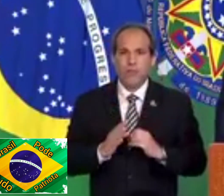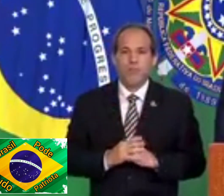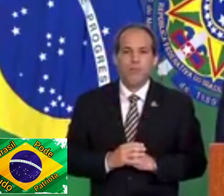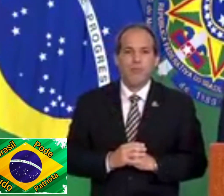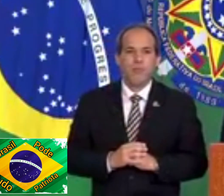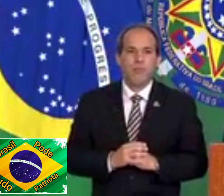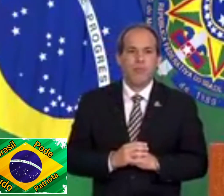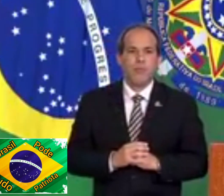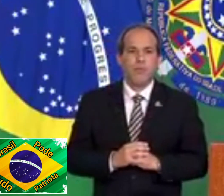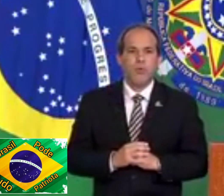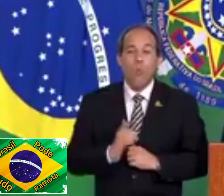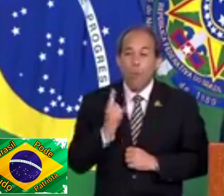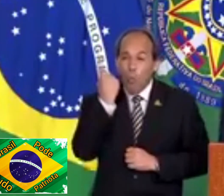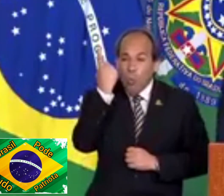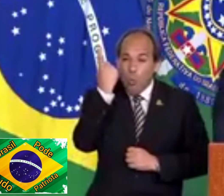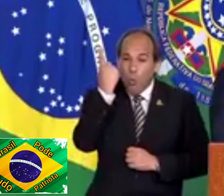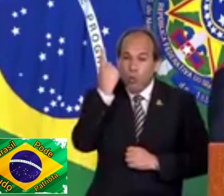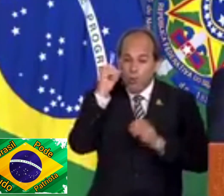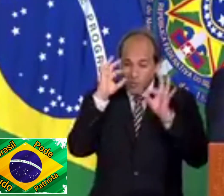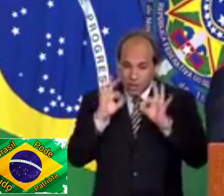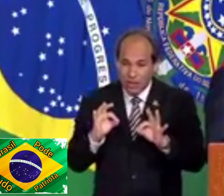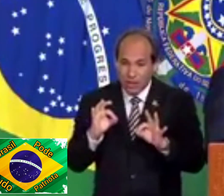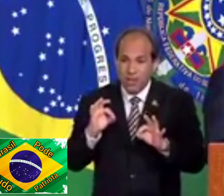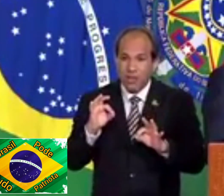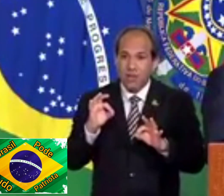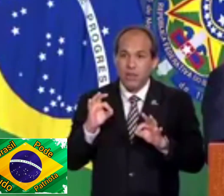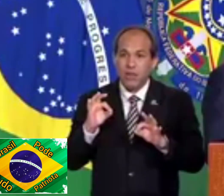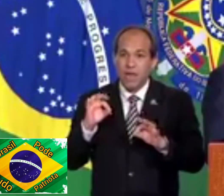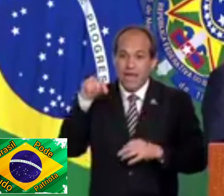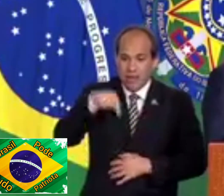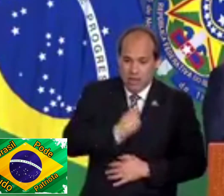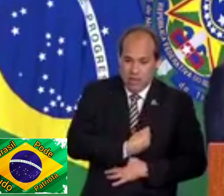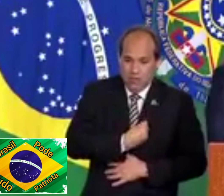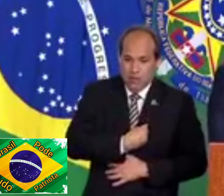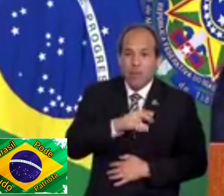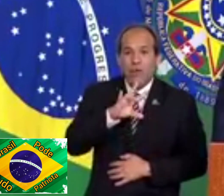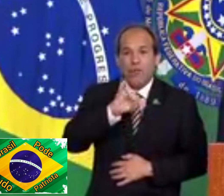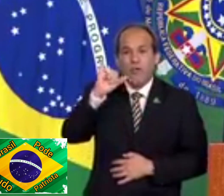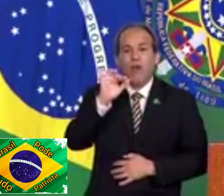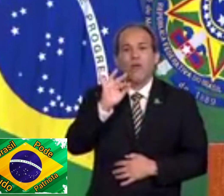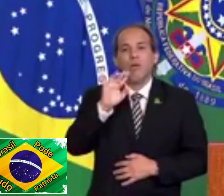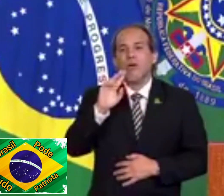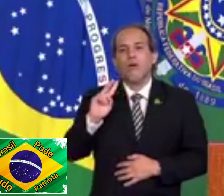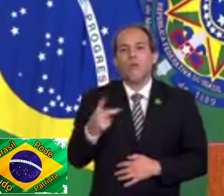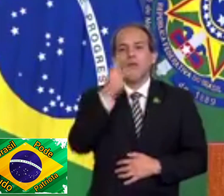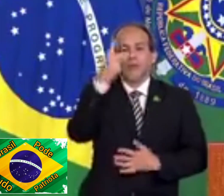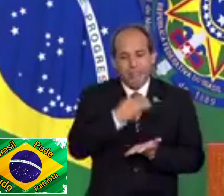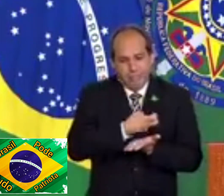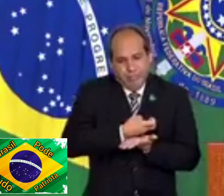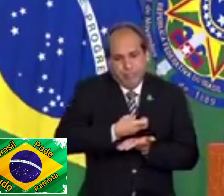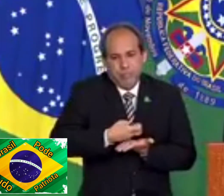A única certeza que nós temos dessa vida é que um dia nós a deixaremos.